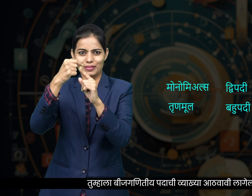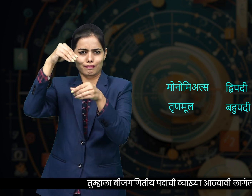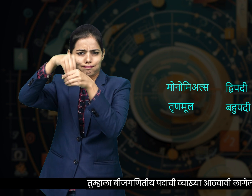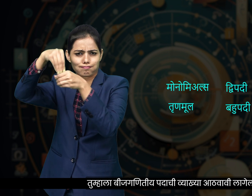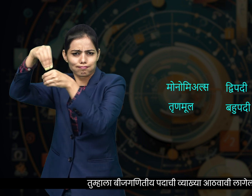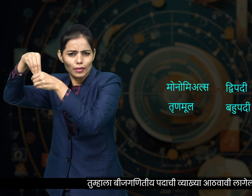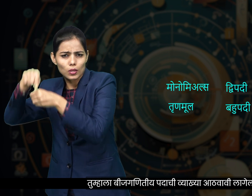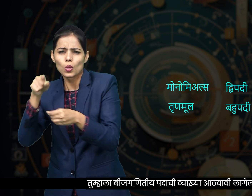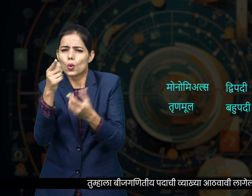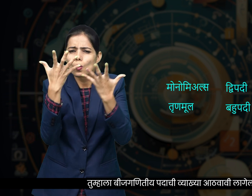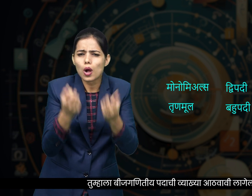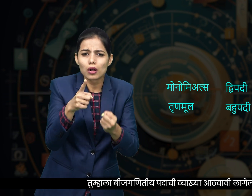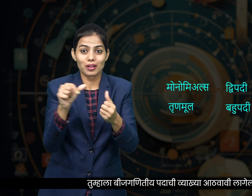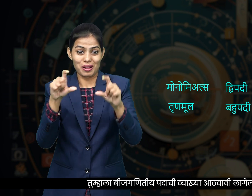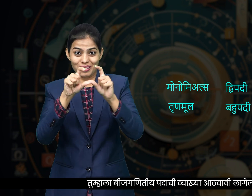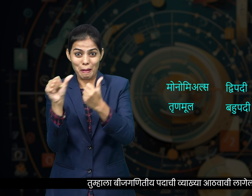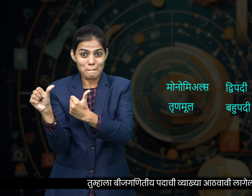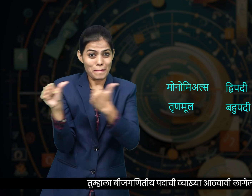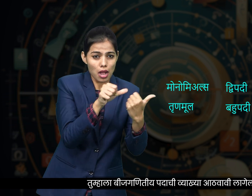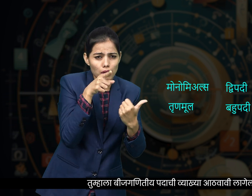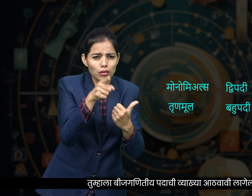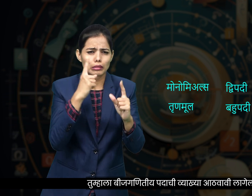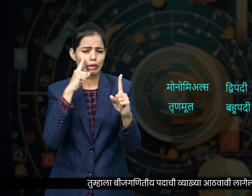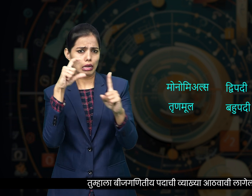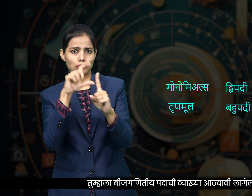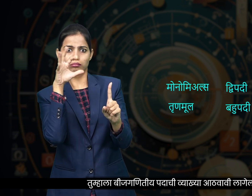तुम्हाला बीजगणितीय पदाची व्याख्या आठवावी लागेल.